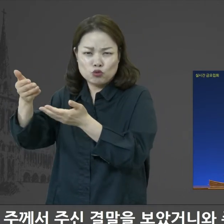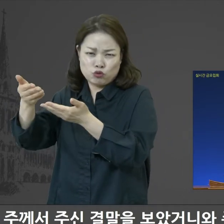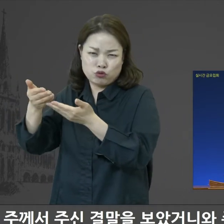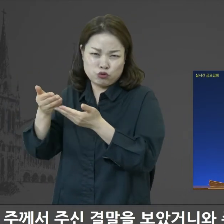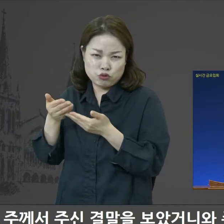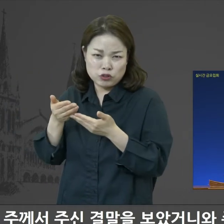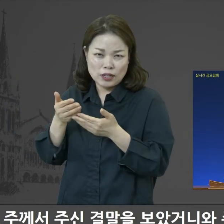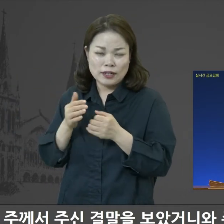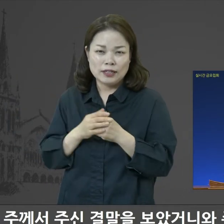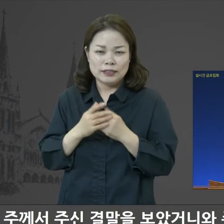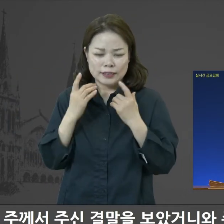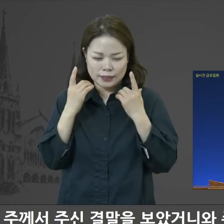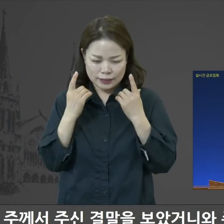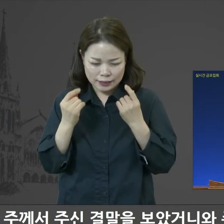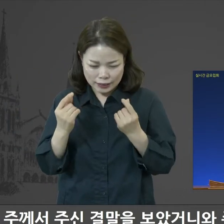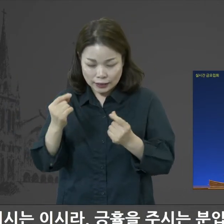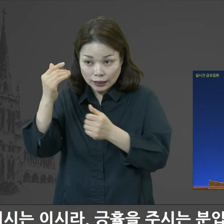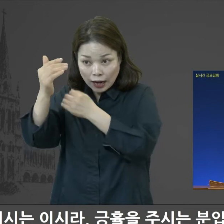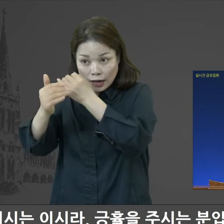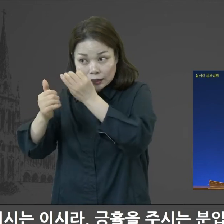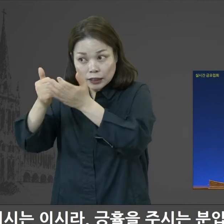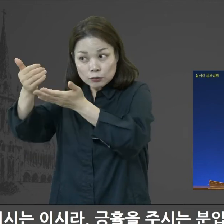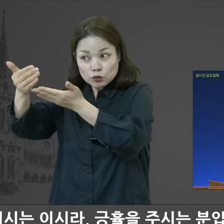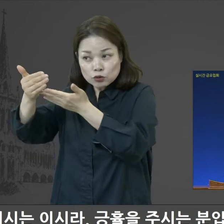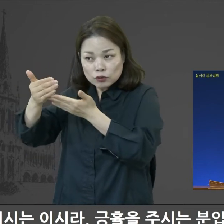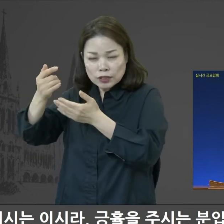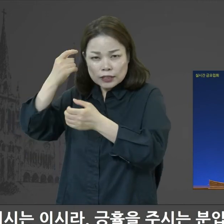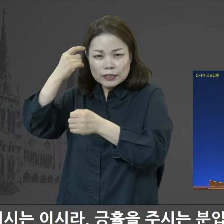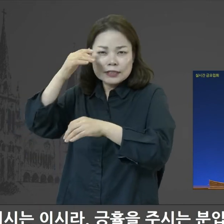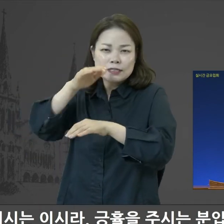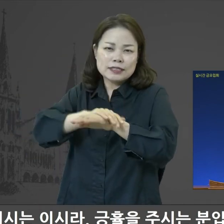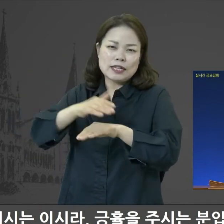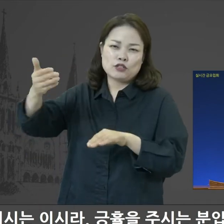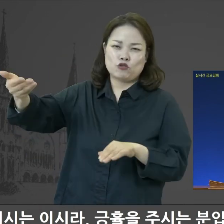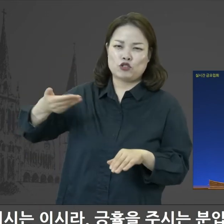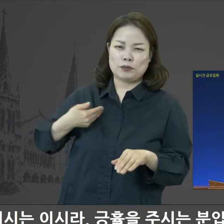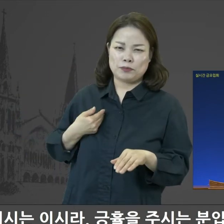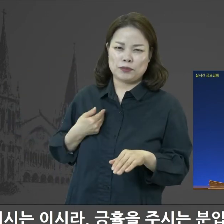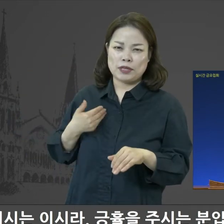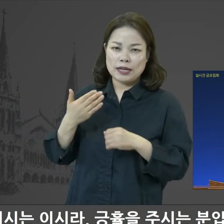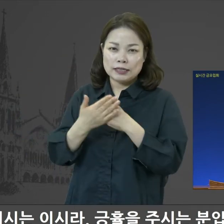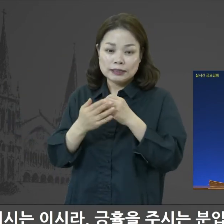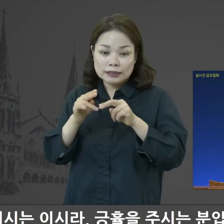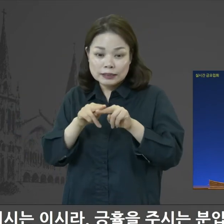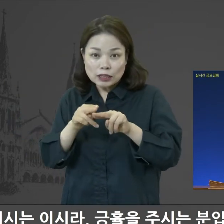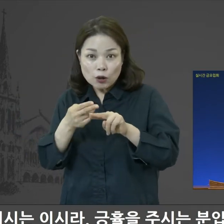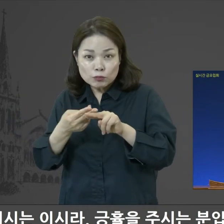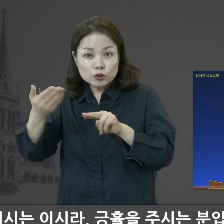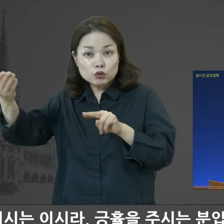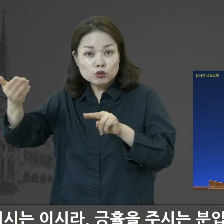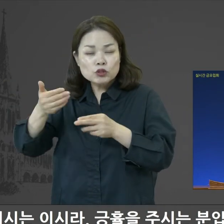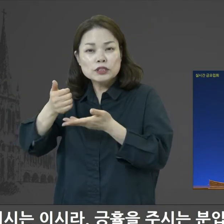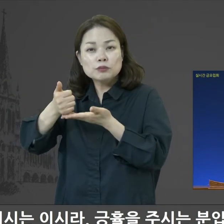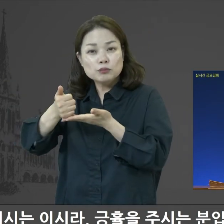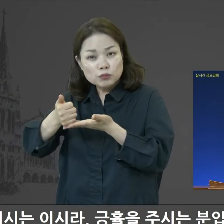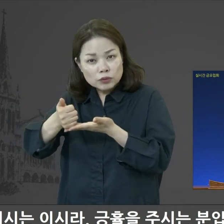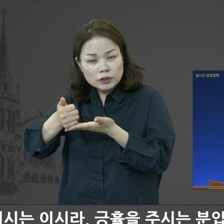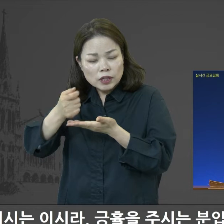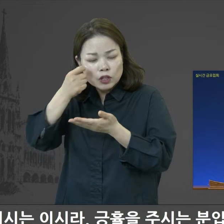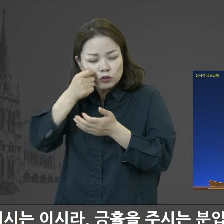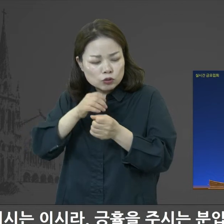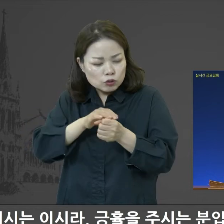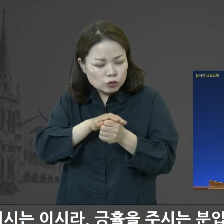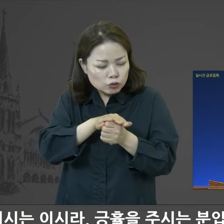있게 야고보서는 계속 하나님이 주시는 분, 지혜를 주시는 분, 은사와 선물을 주시는 분,